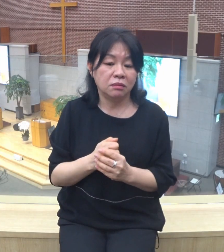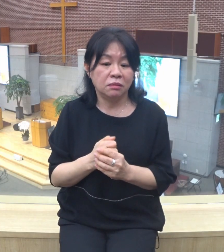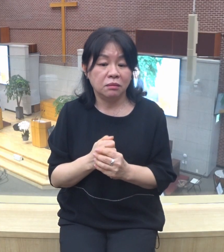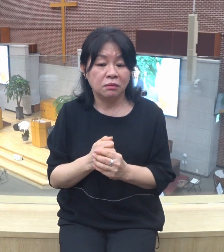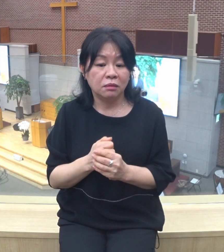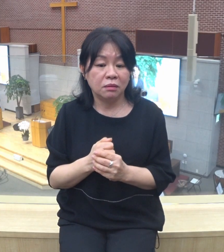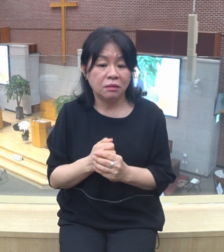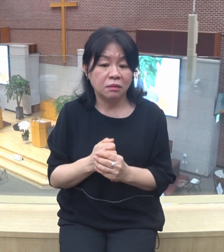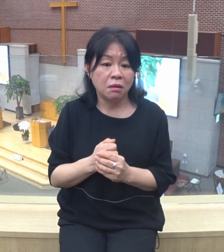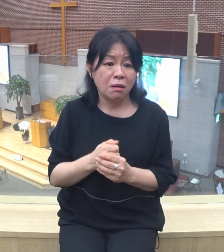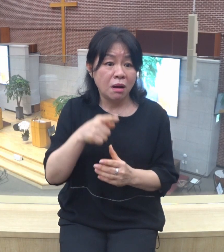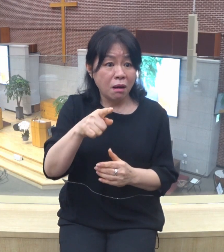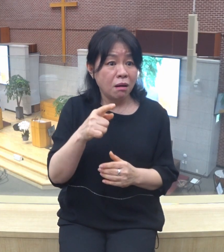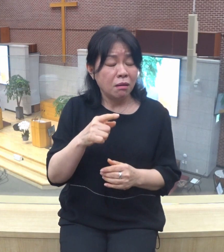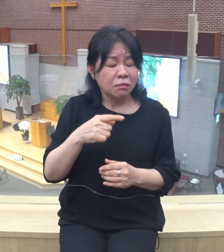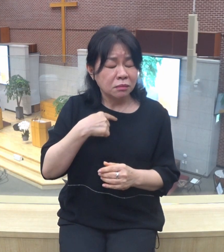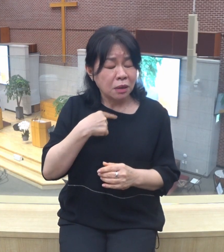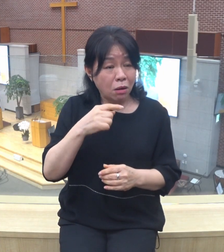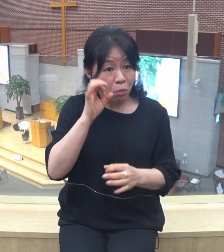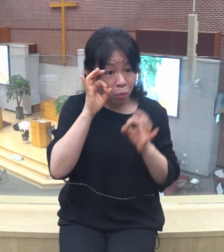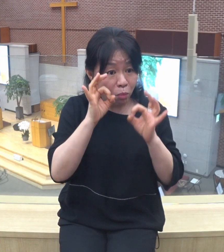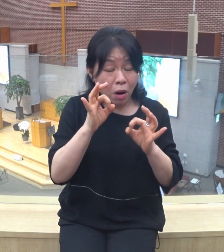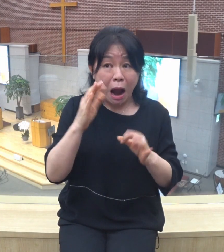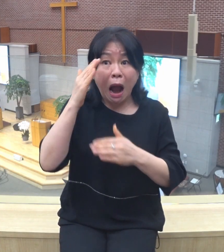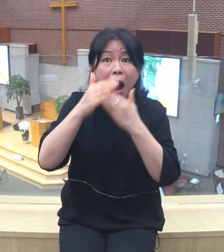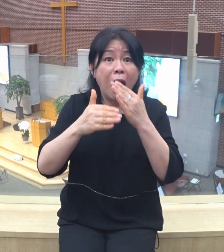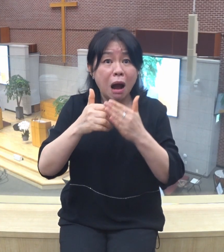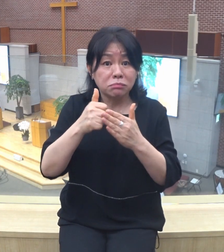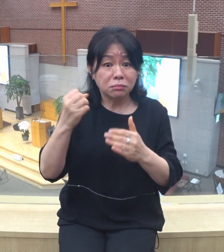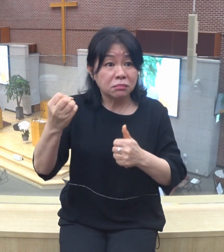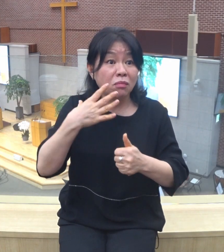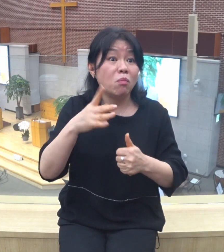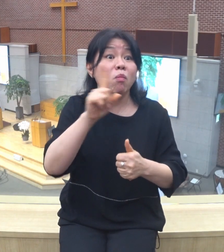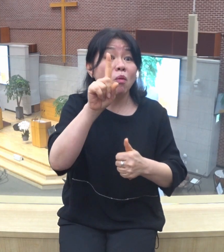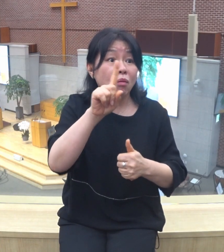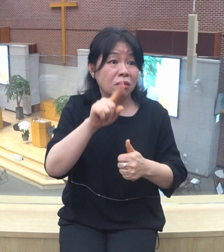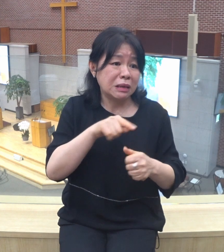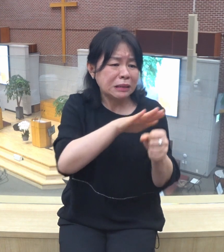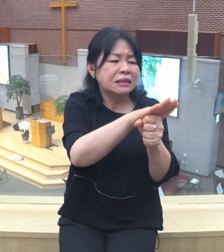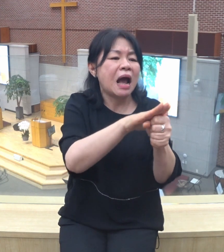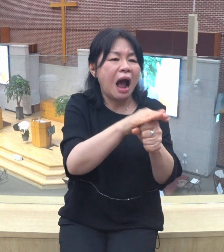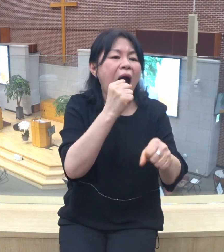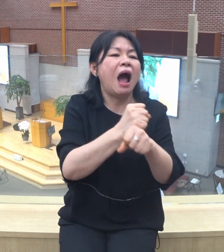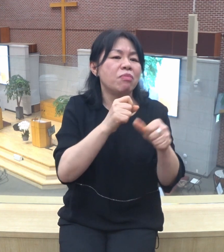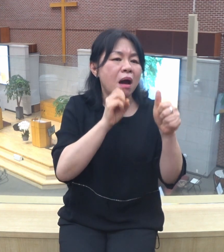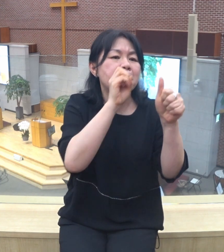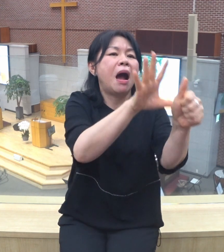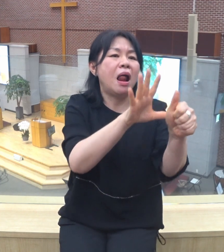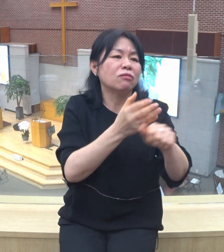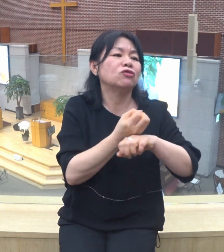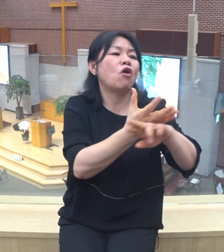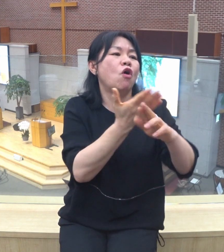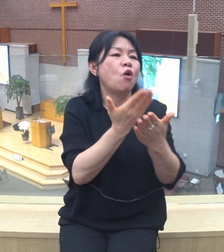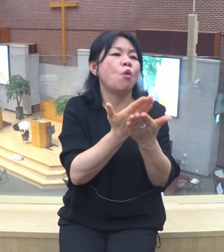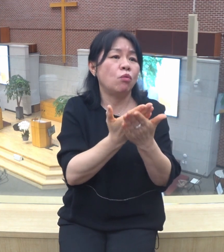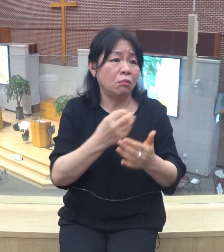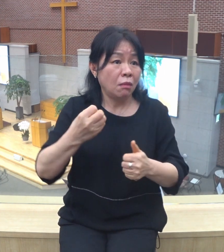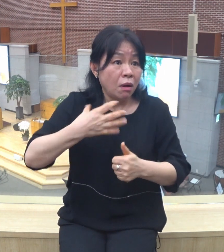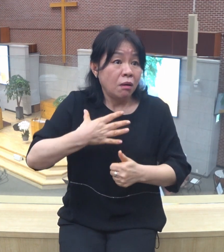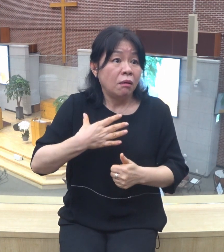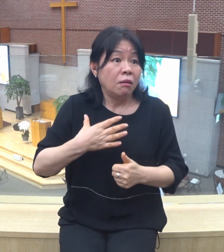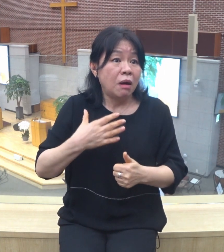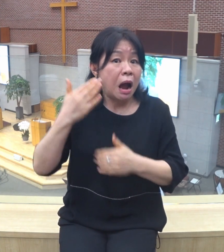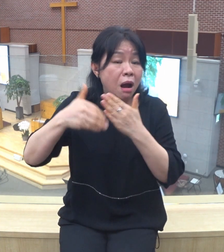들렸습니다. 상상하지도 못한 말이었습니다. 사랑한다고 그래. 내가